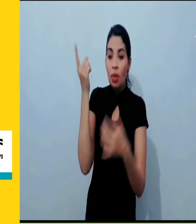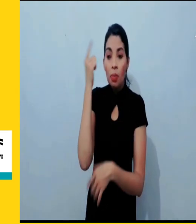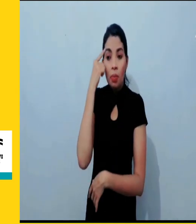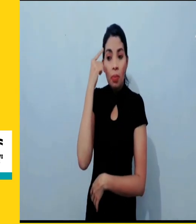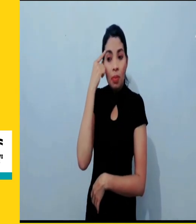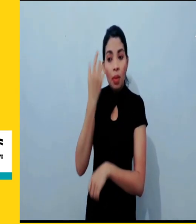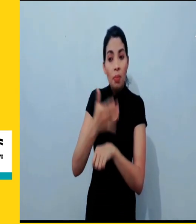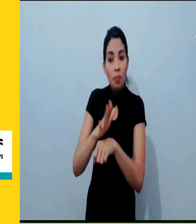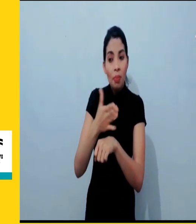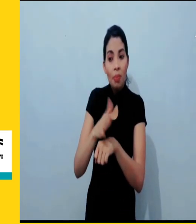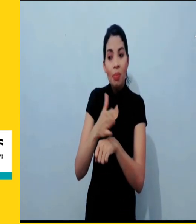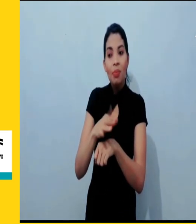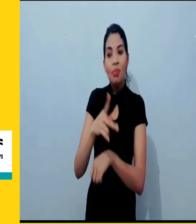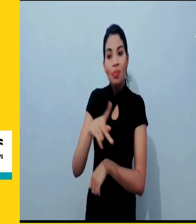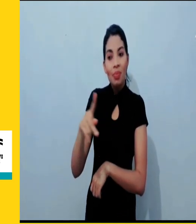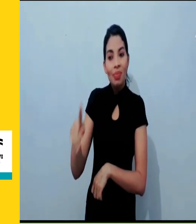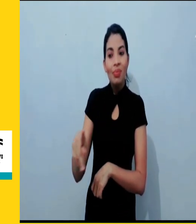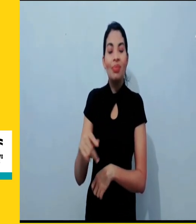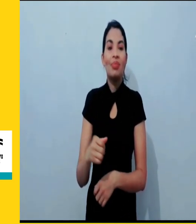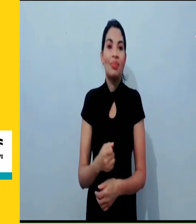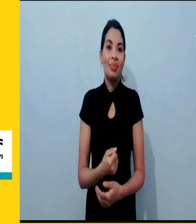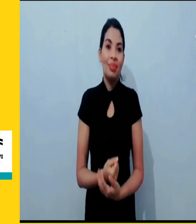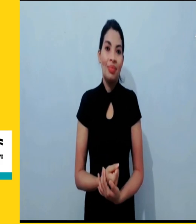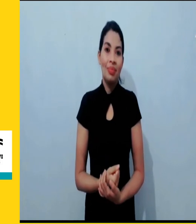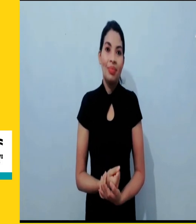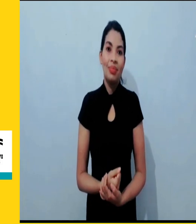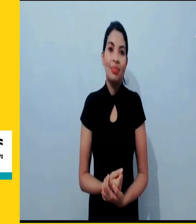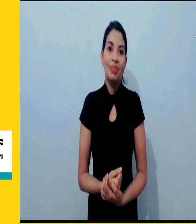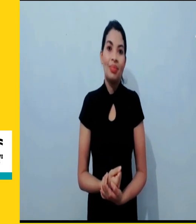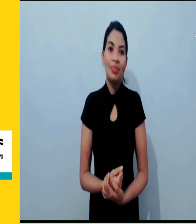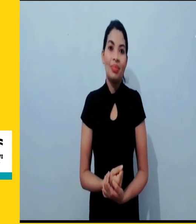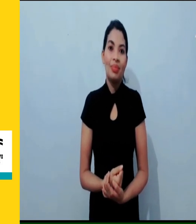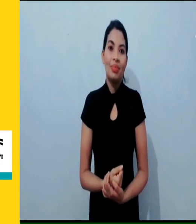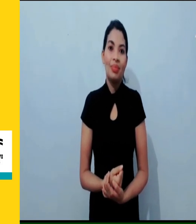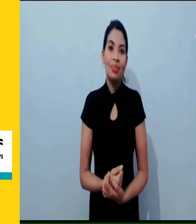de reflexão na praxis docente.